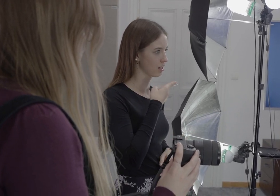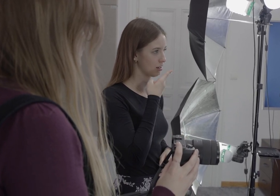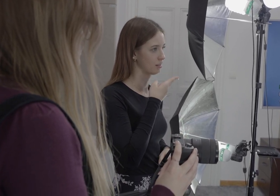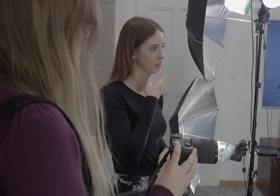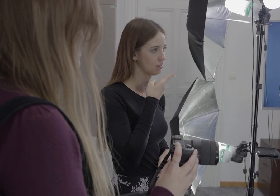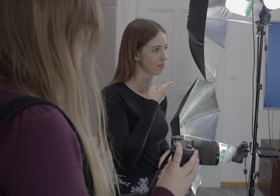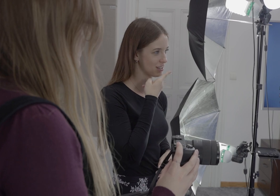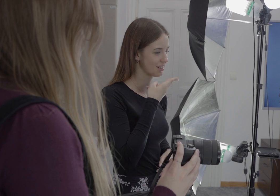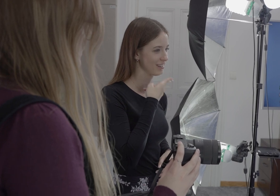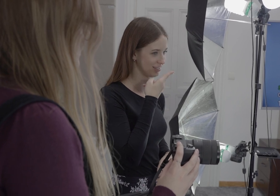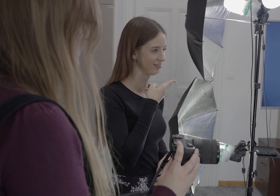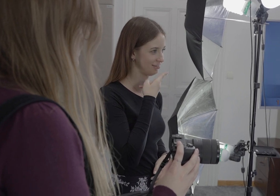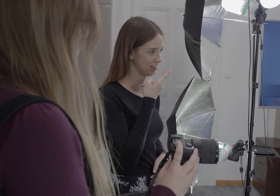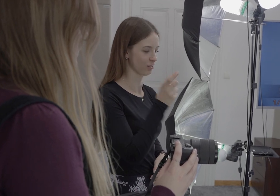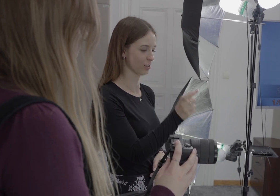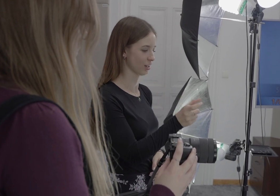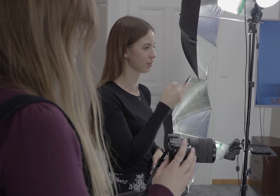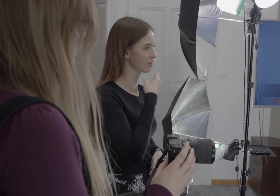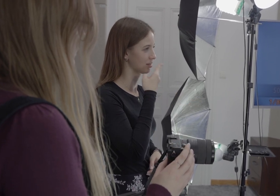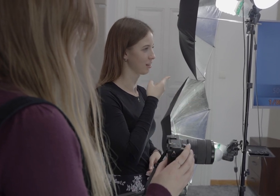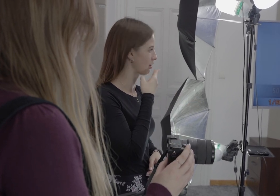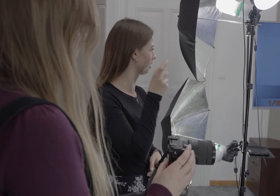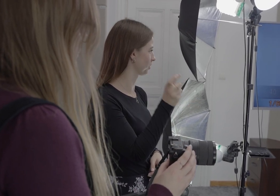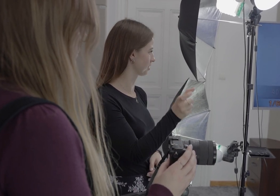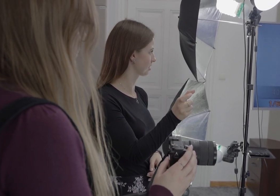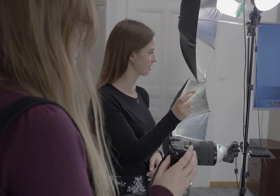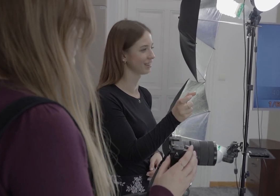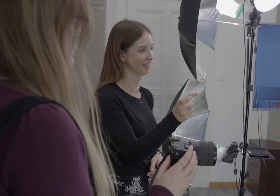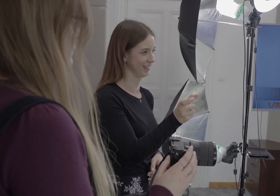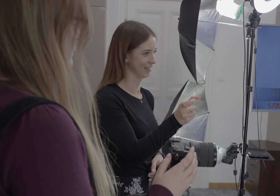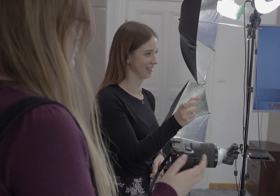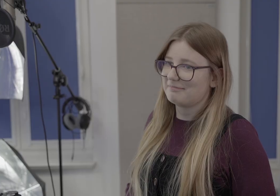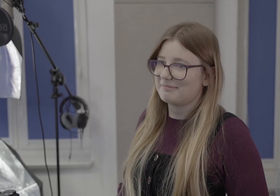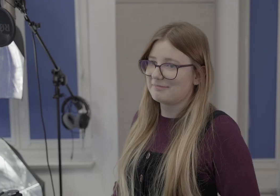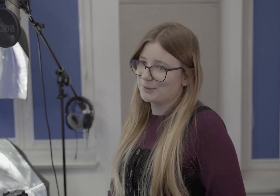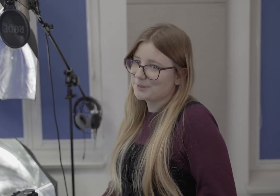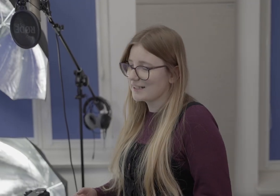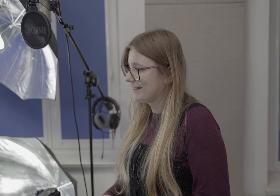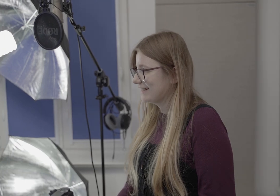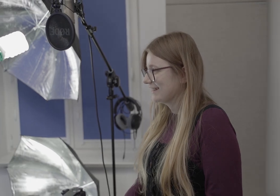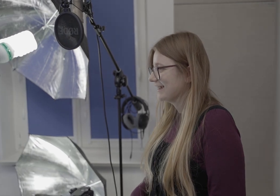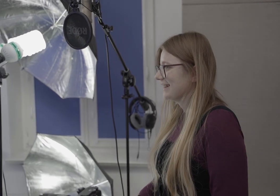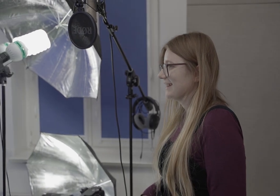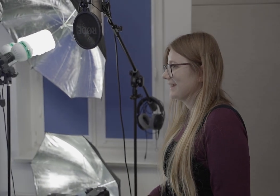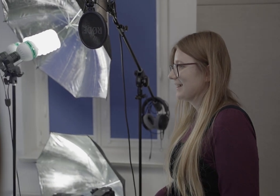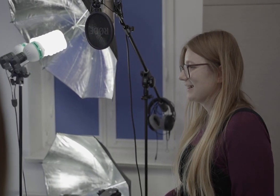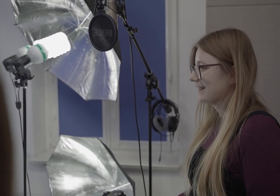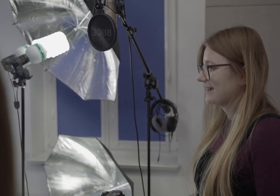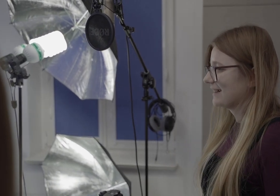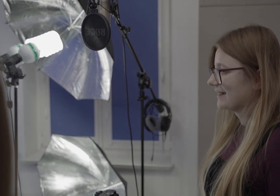innymi zaburzeniami, w spektrum autyzmu, zespołem Aspergera, zespołem Downa, afazją, mutyzmem i okazuje się, że